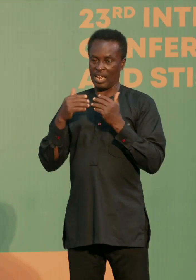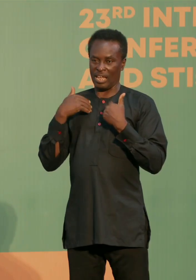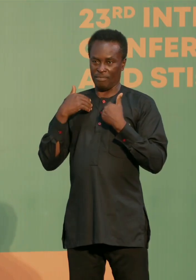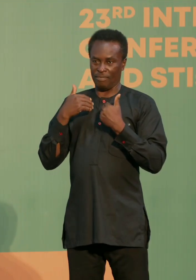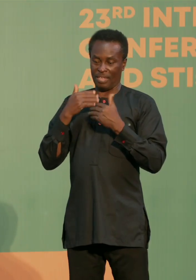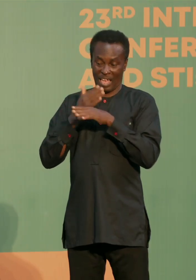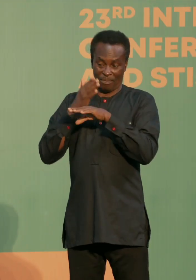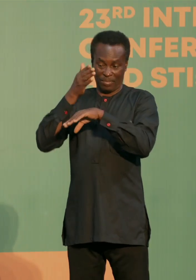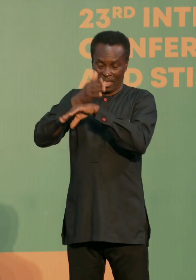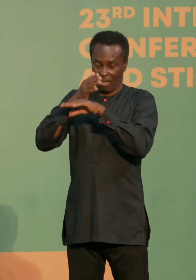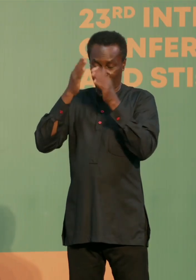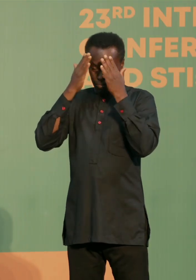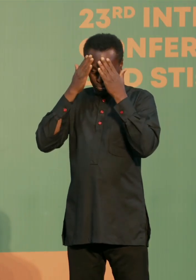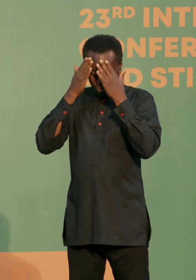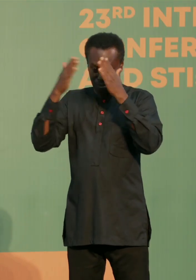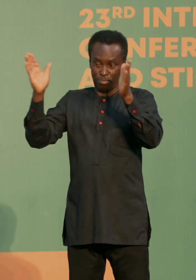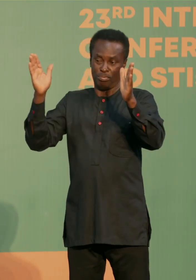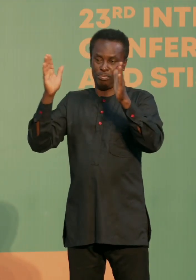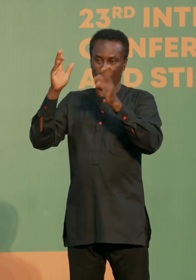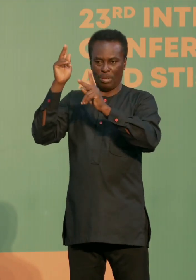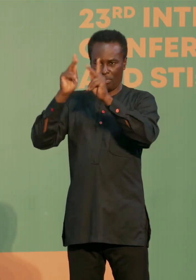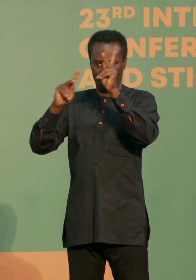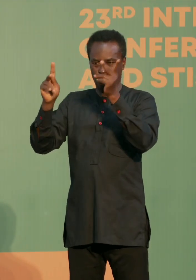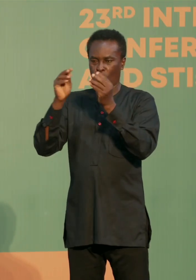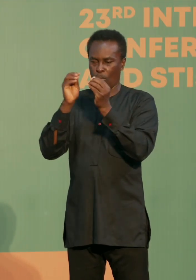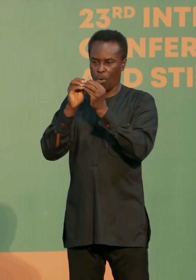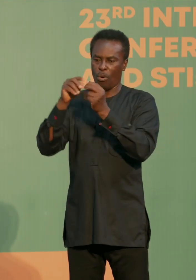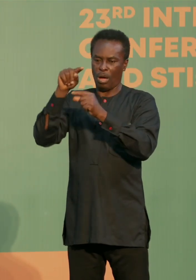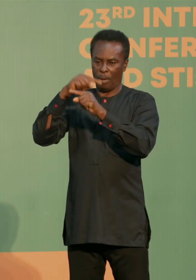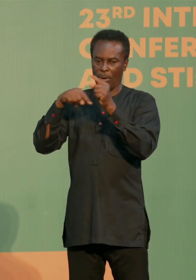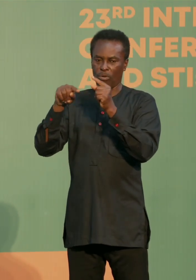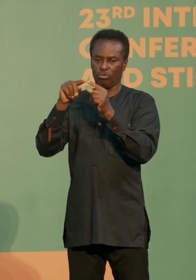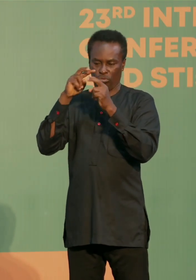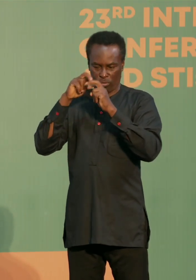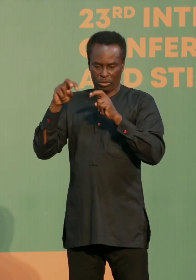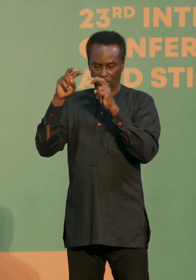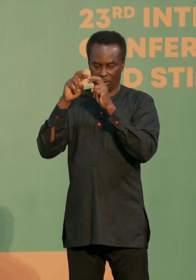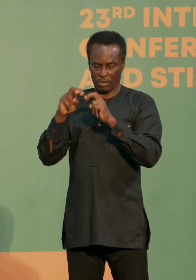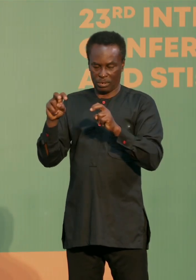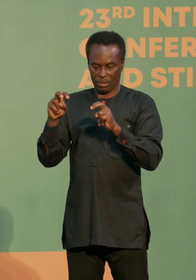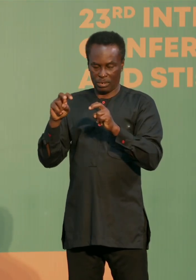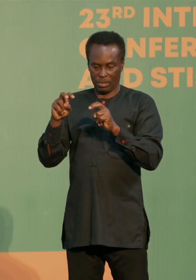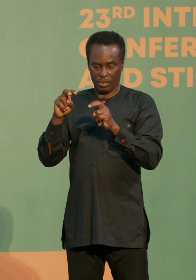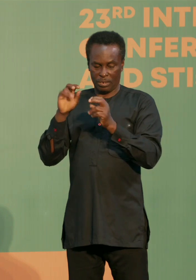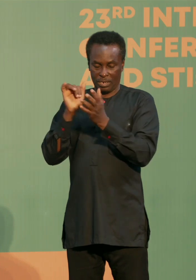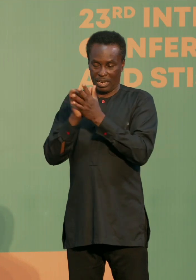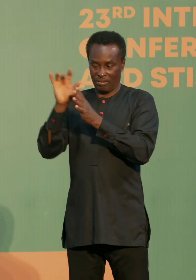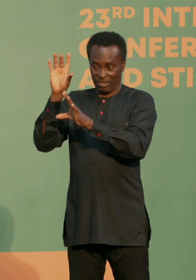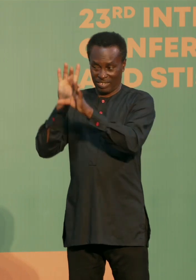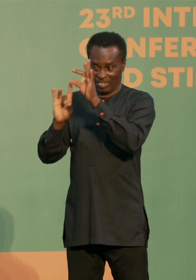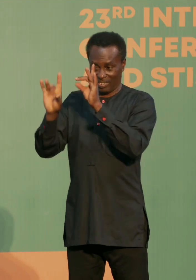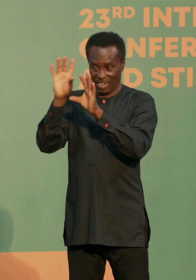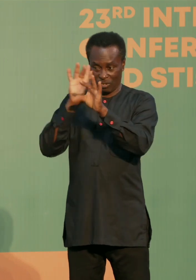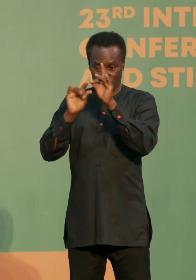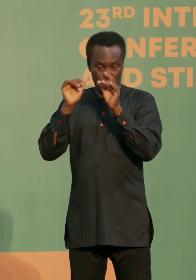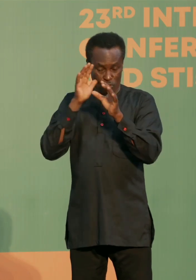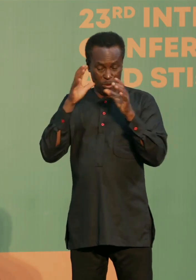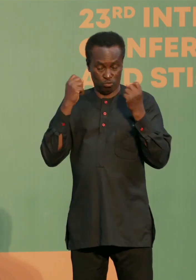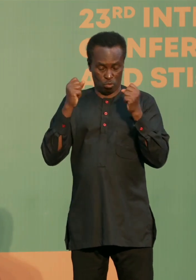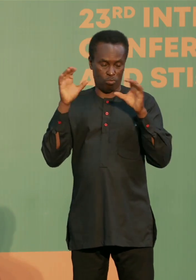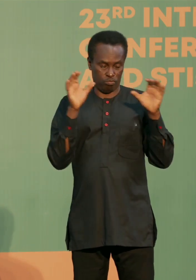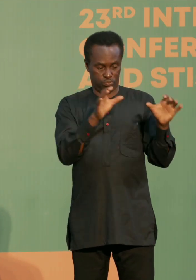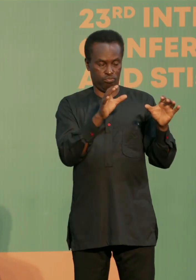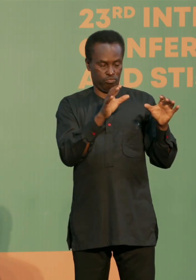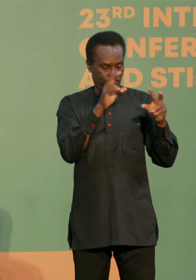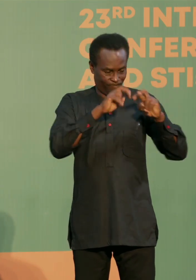avons fait la sélection de ceux qui ont accepté de participer à l'étude et nous avons donné un questionnaire de recherche. Ensuite, nous